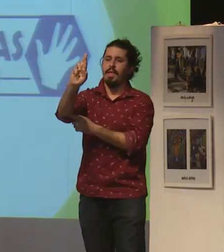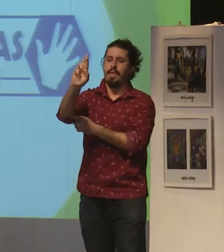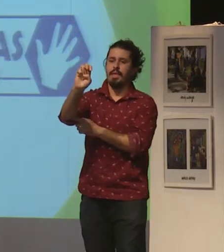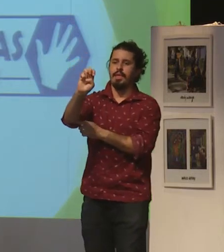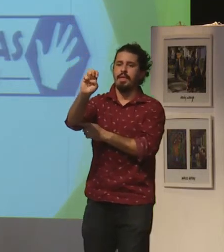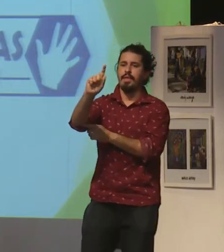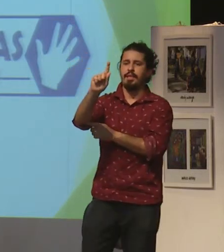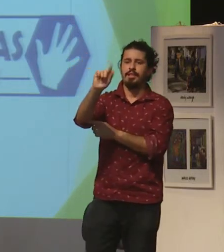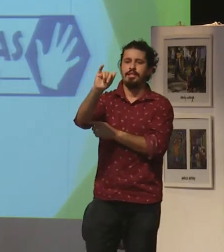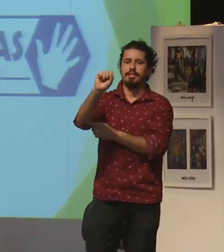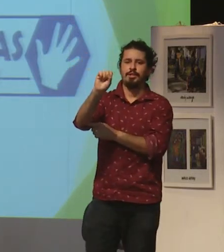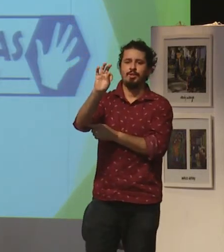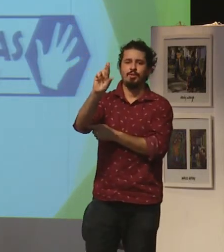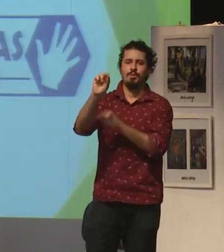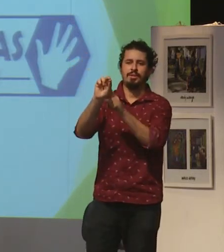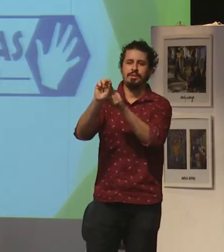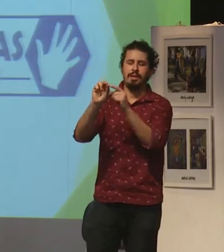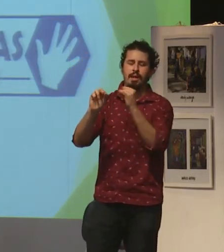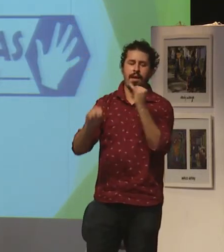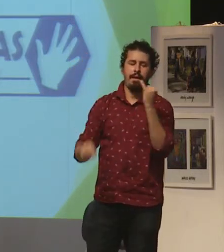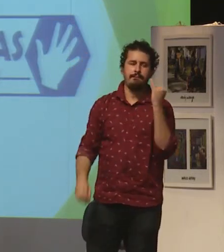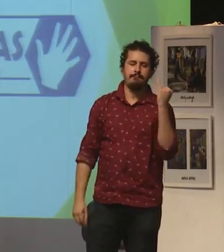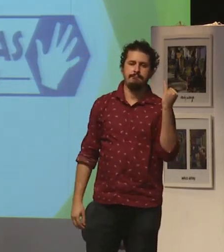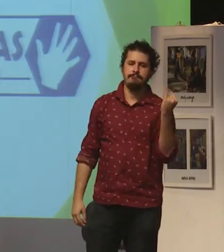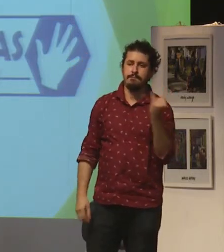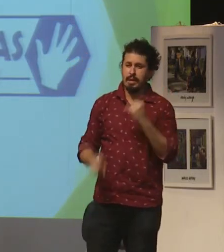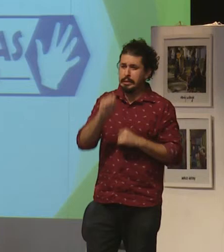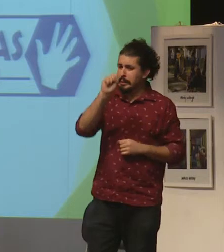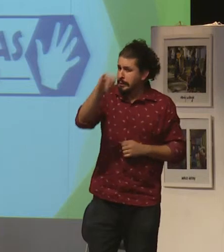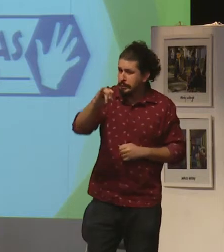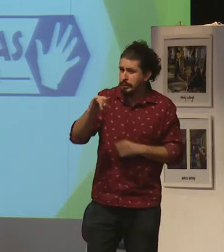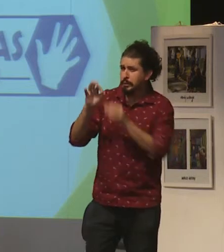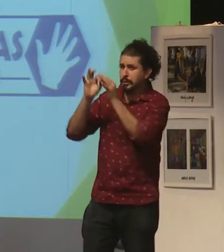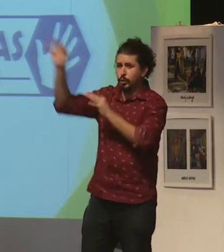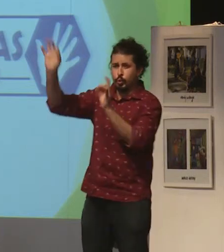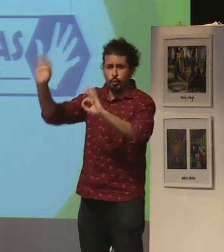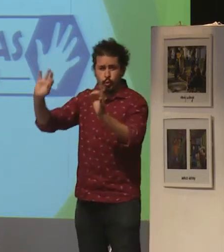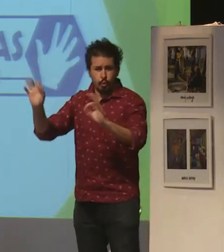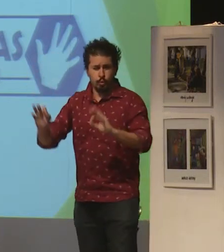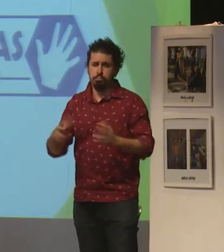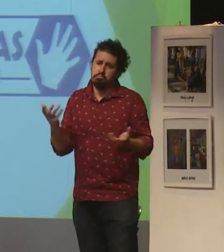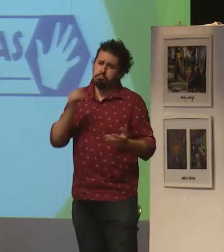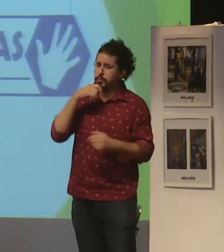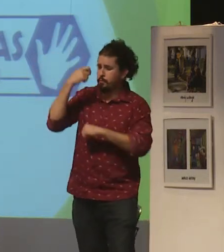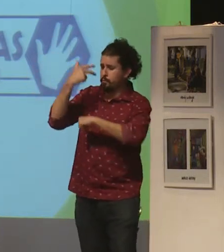registrar isso, né? Como é que eu vou ter um registro desse material? Porque é importante isso. Porque se você não tem nada lá no ensino à